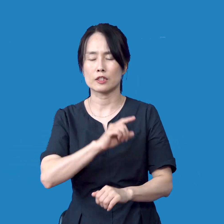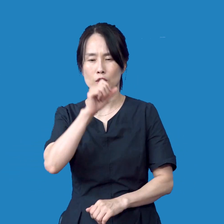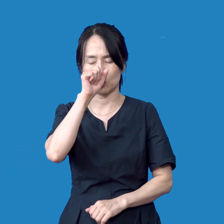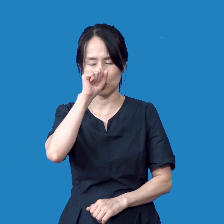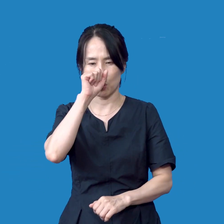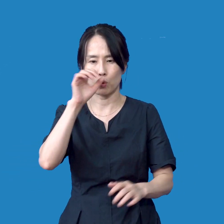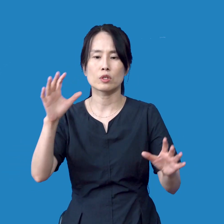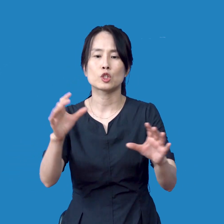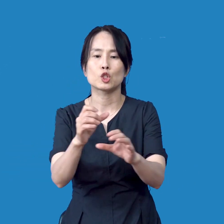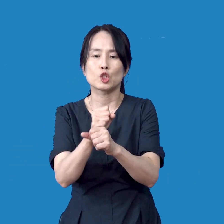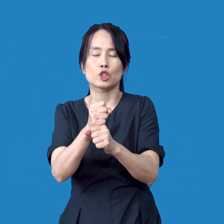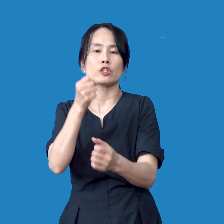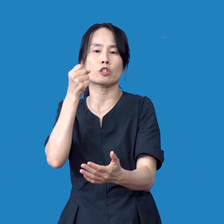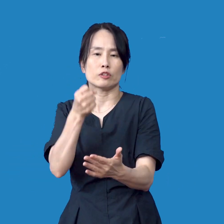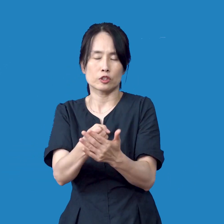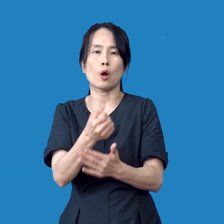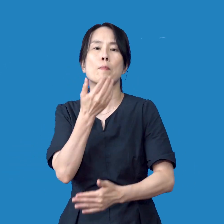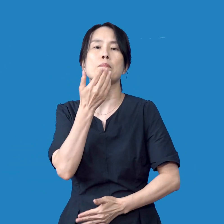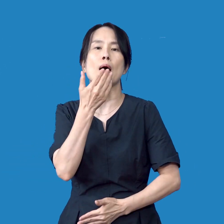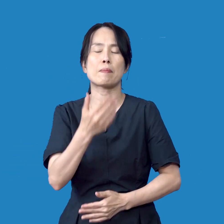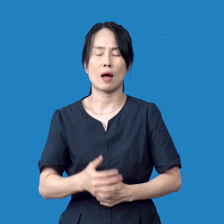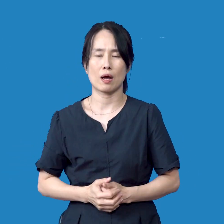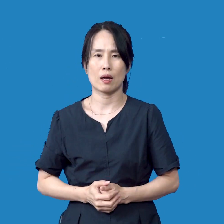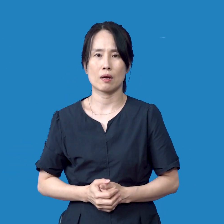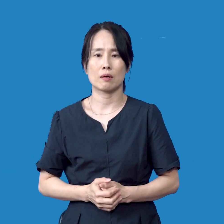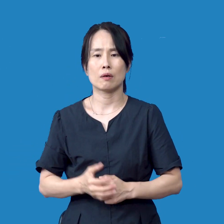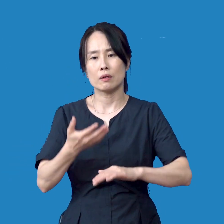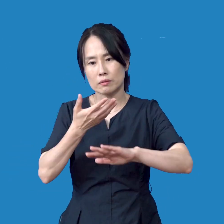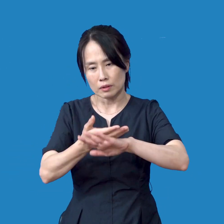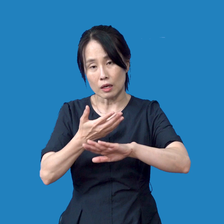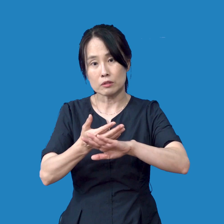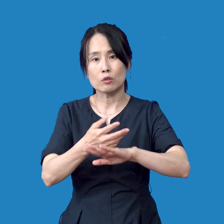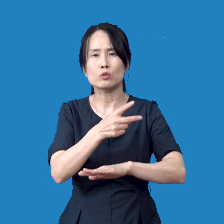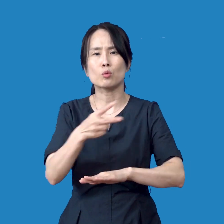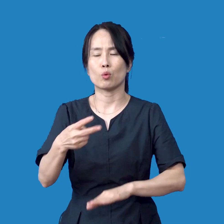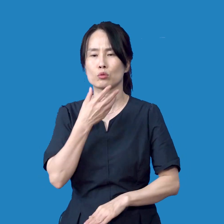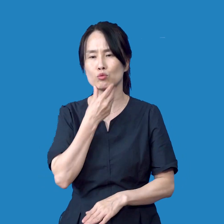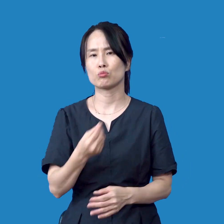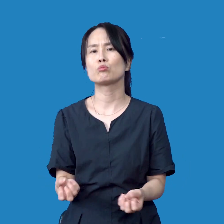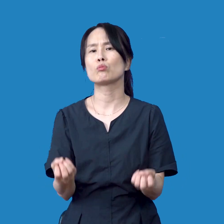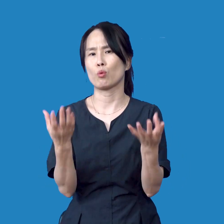결론이 도출되기 마련입니다. 다른 것이 축복입니다.